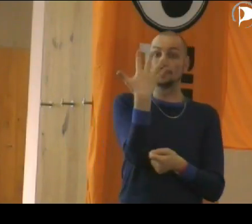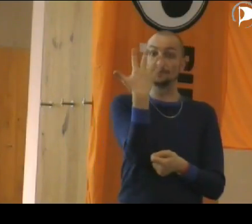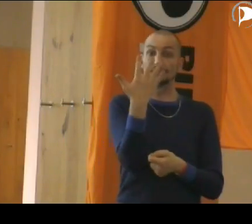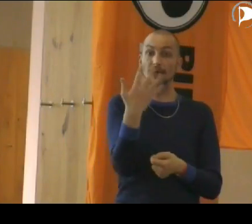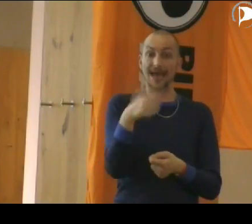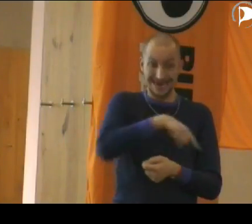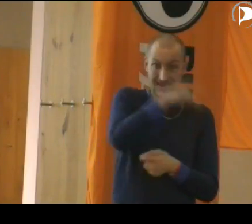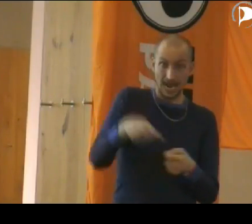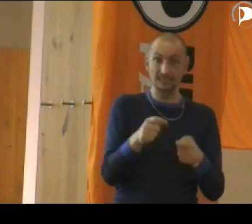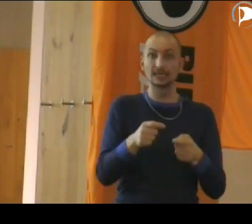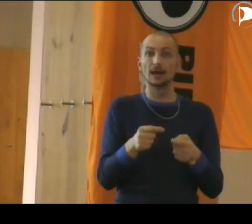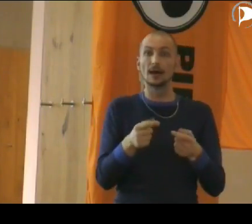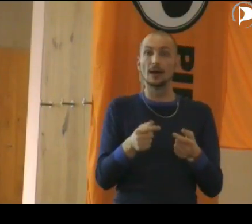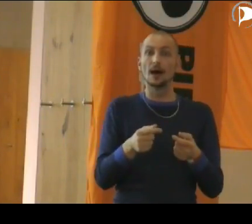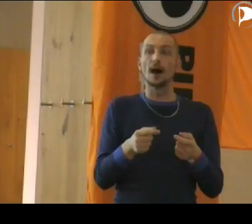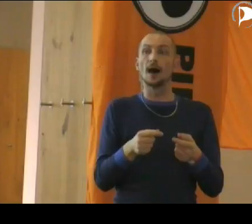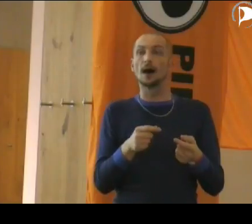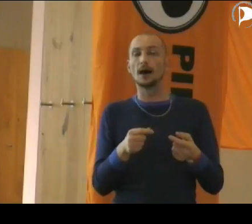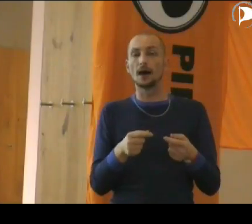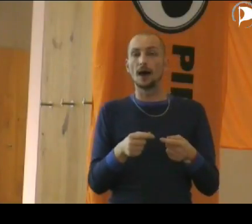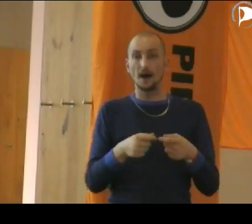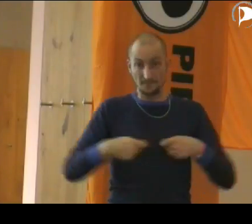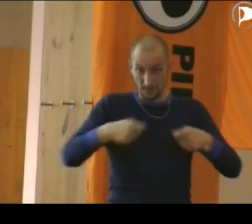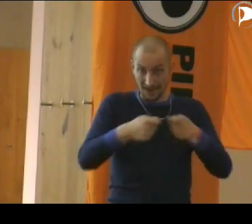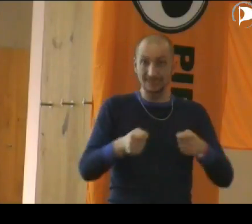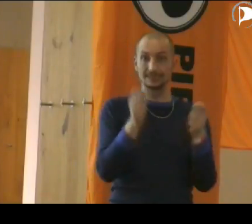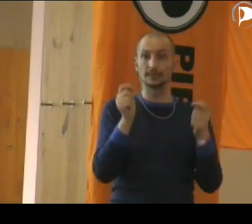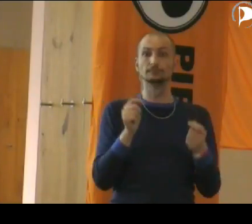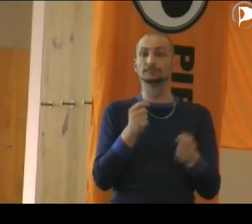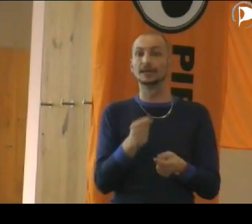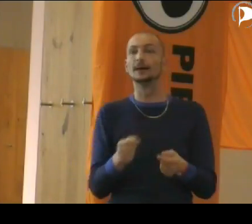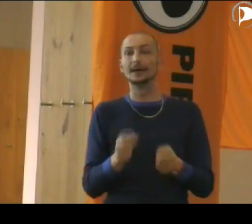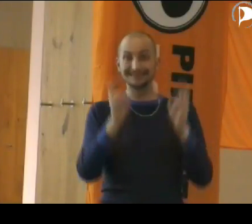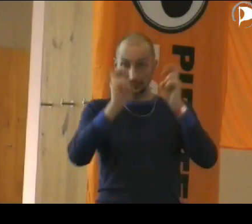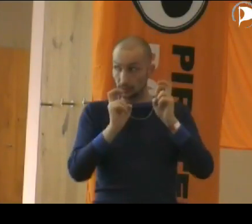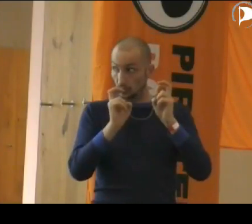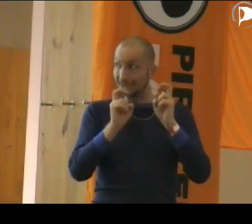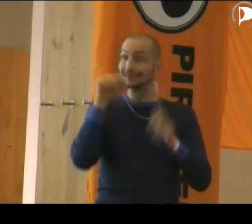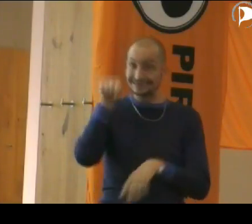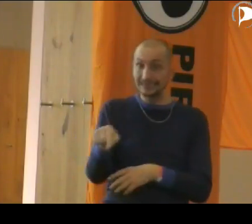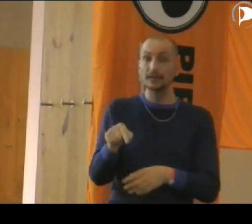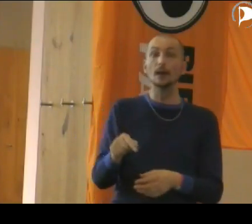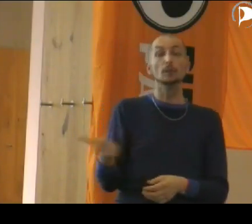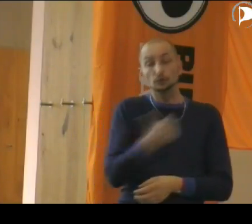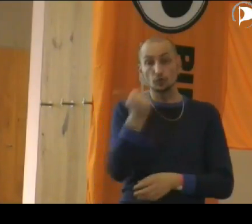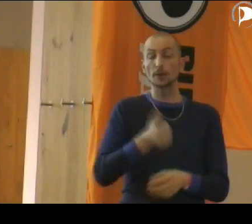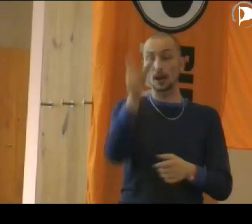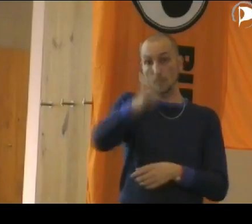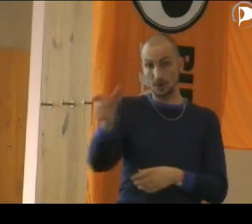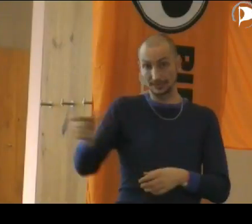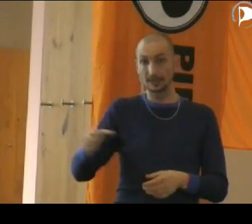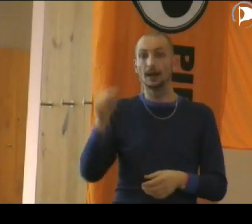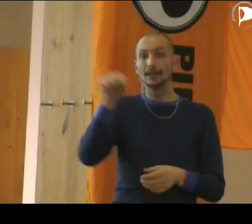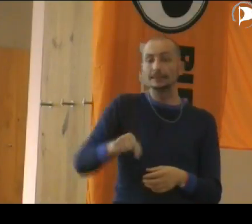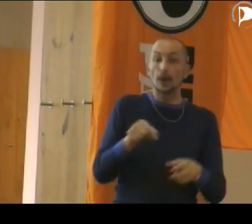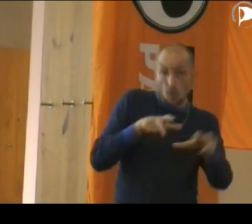und bereits statt innerhalb der professorenschaft noch keine auch da kann ich nur sagen ich habe wirklich klasse leute auf der zweiten ebene was